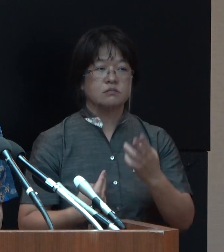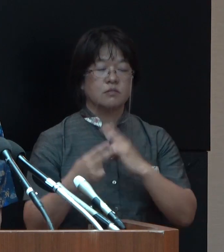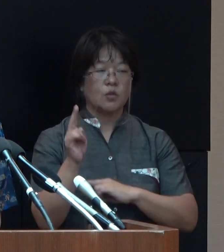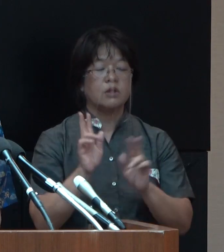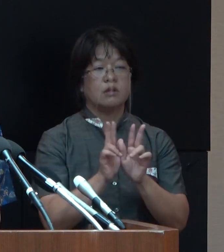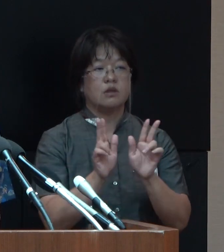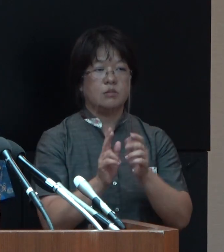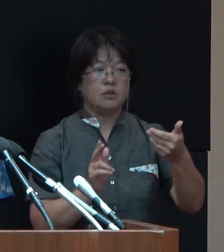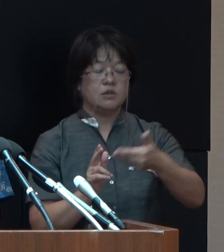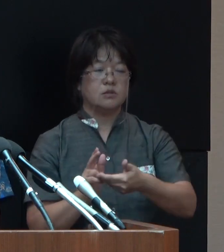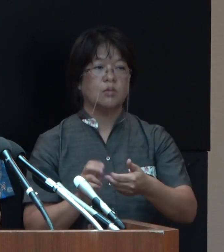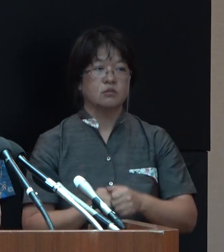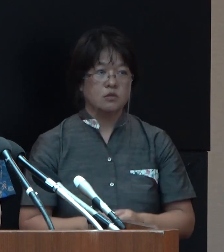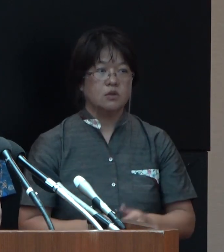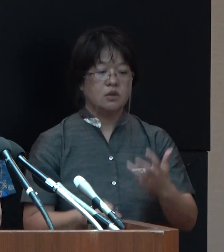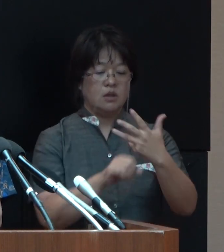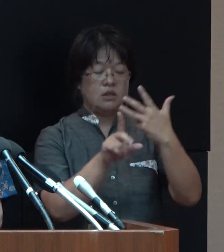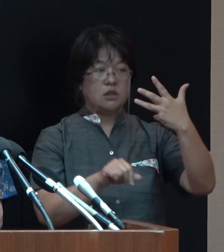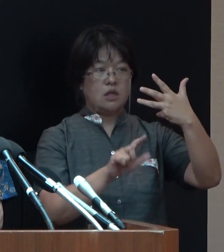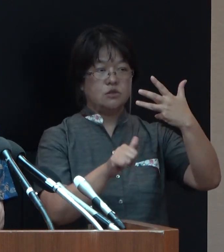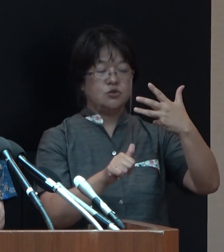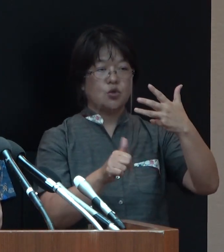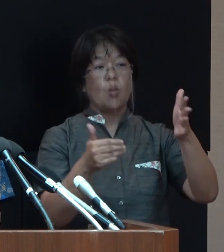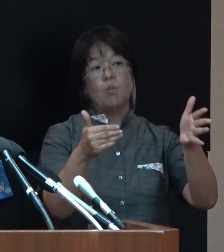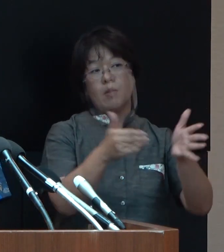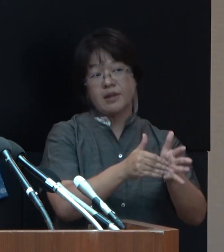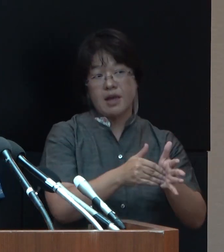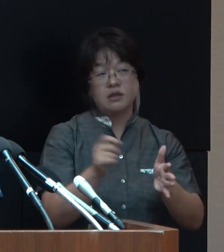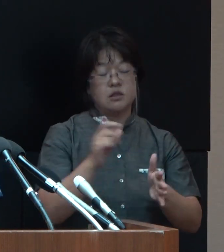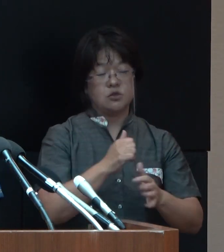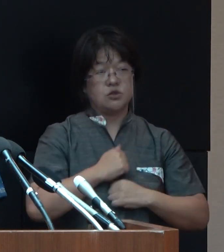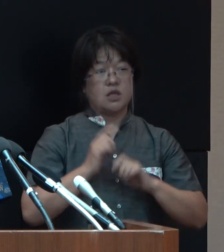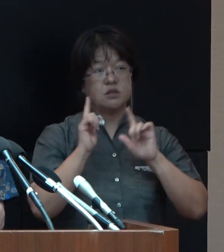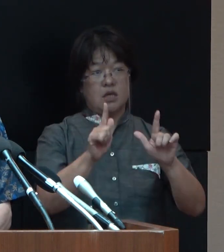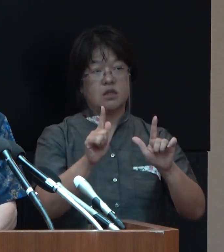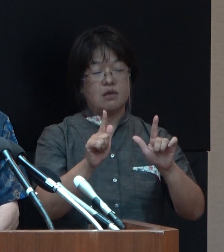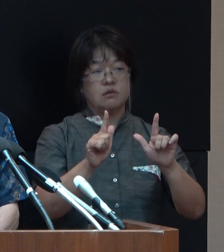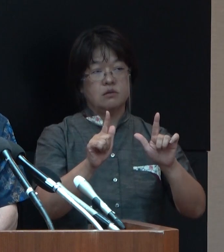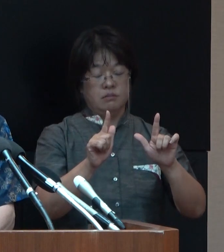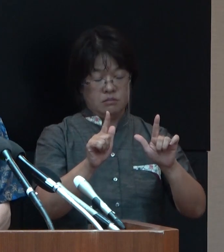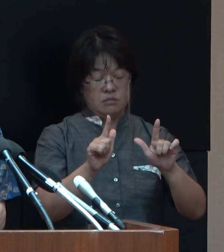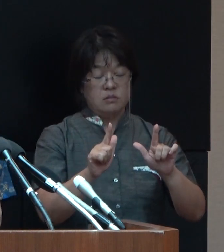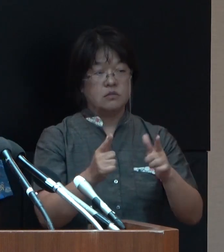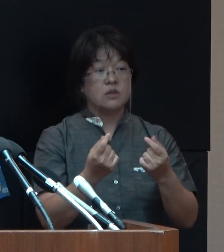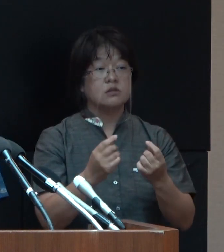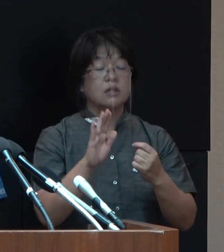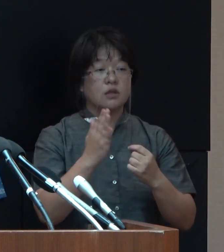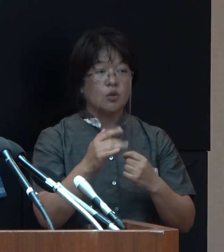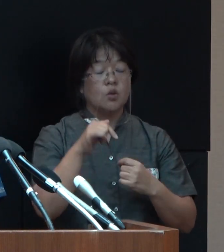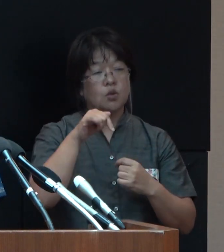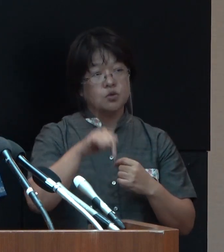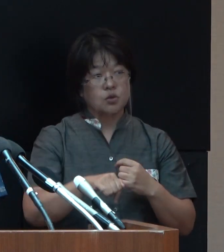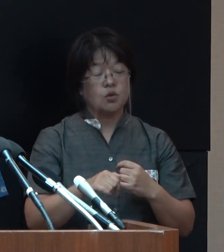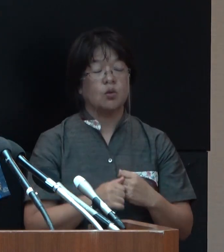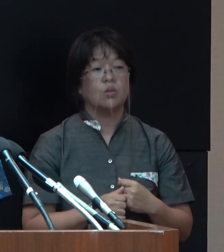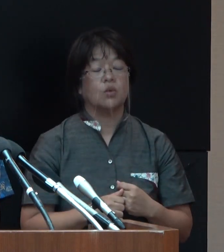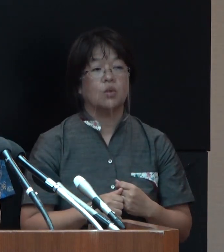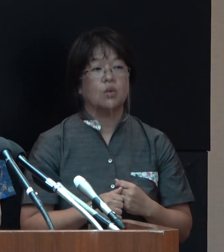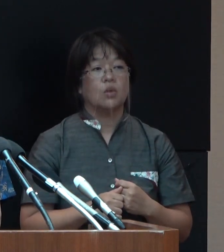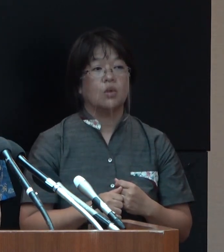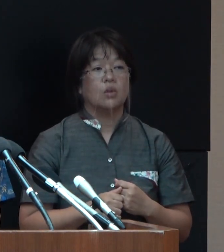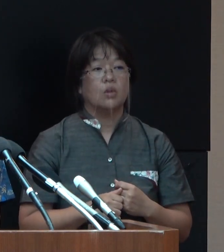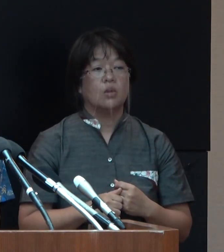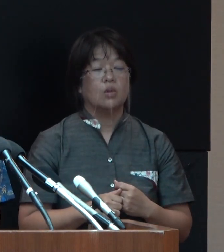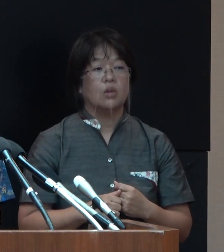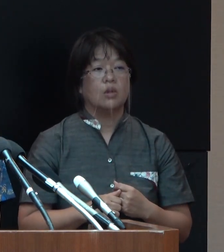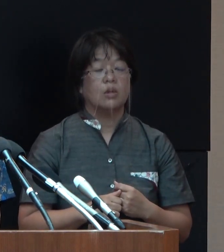沖縄テレビですけれども、15日までの緊急事態宣言となりますけれども、この間に例えば第3